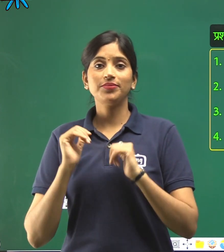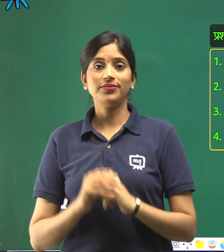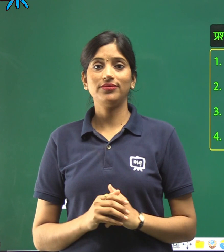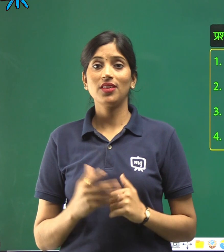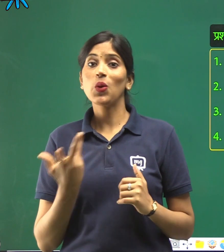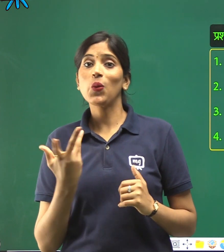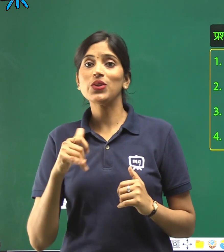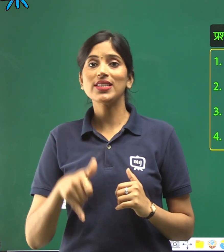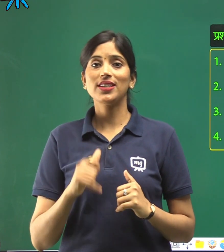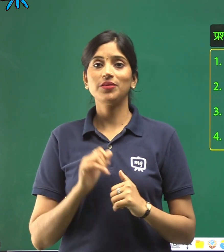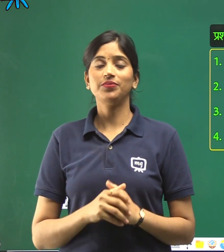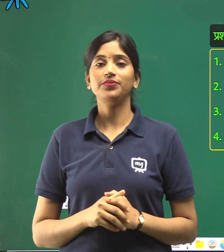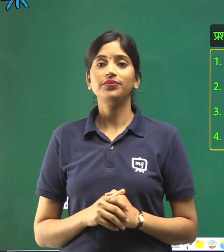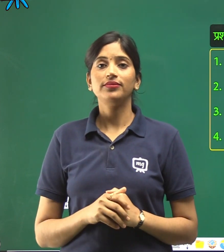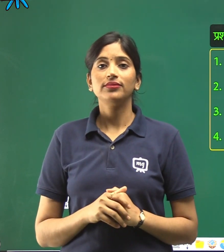कौन सा है?